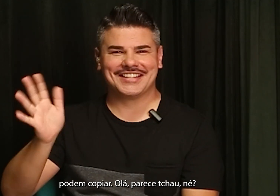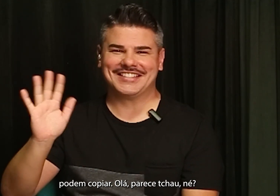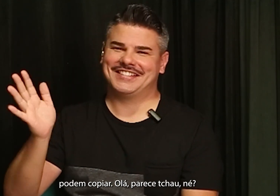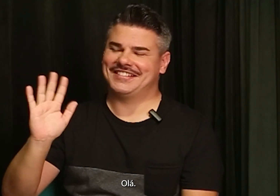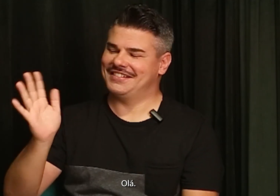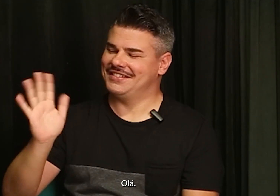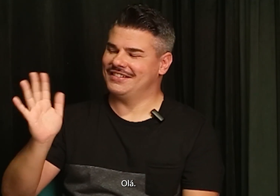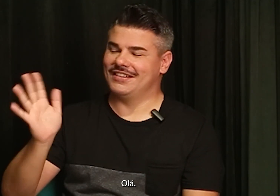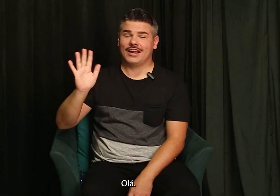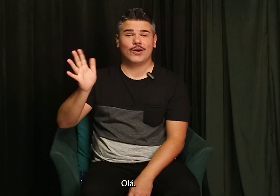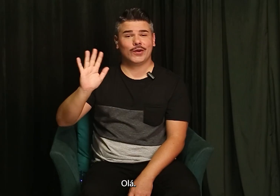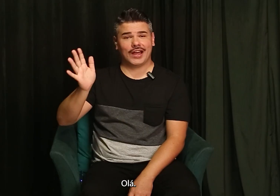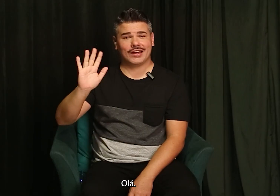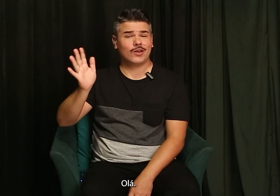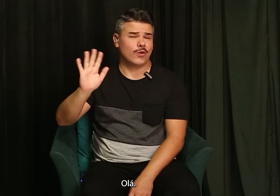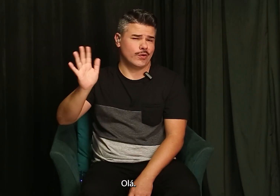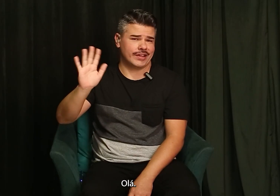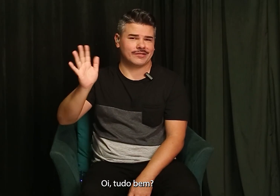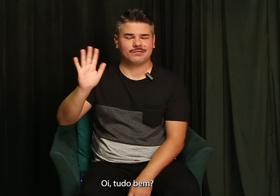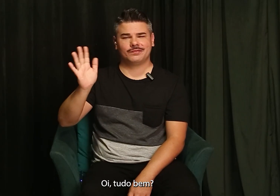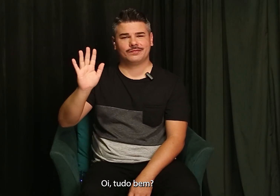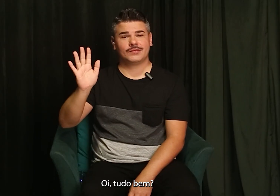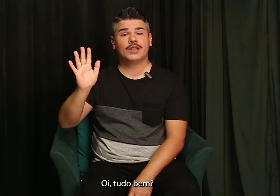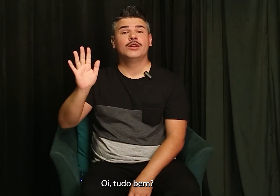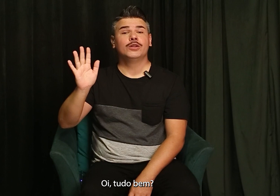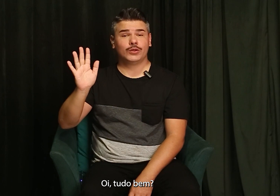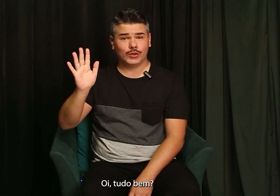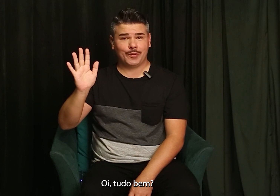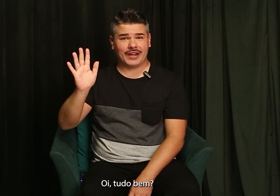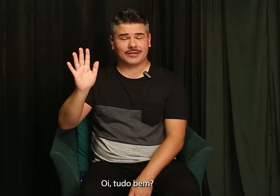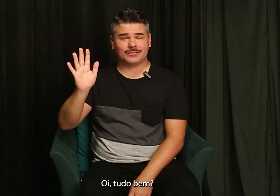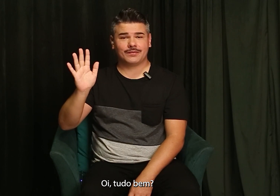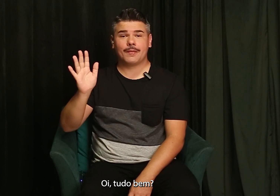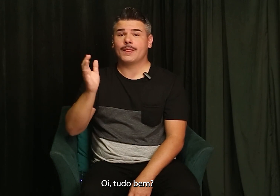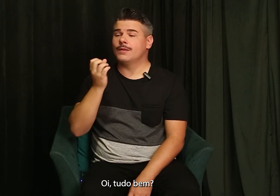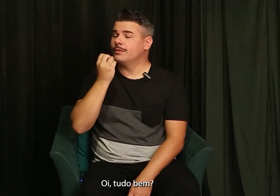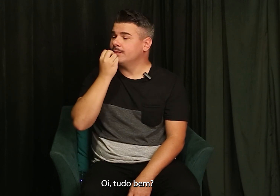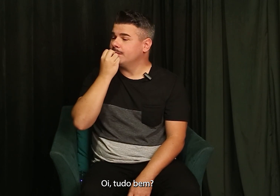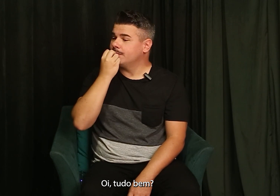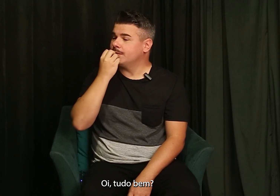né? Olá. Oi. Tudo bem?